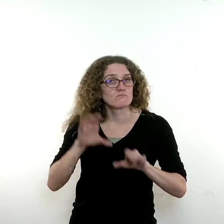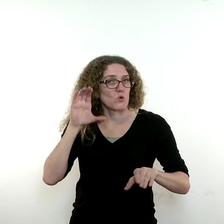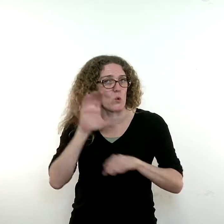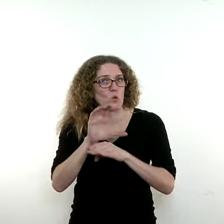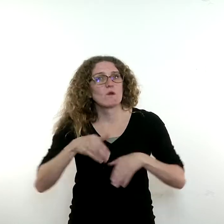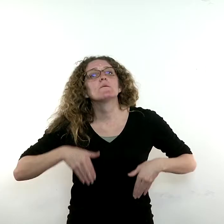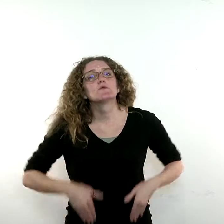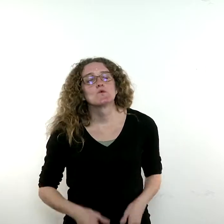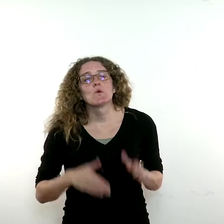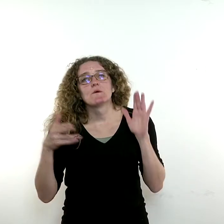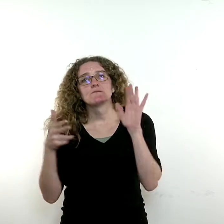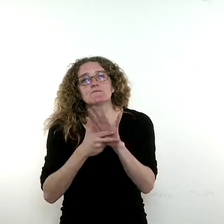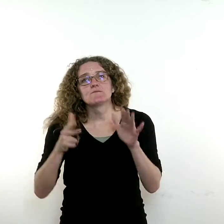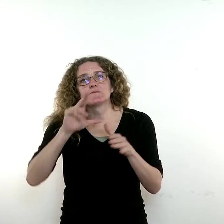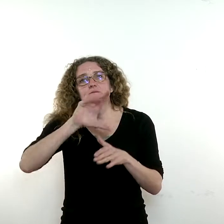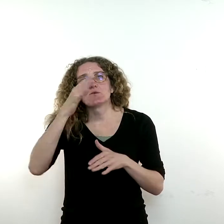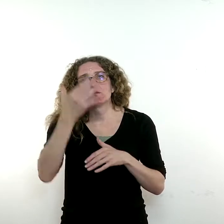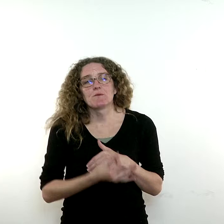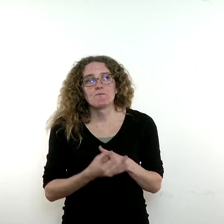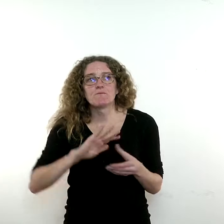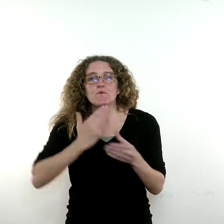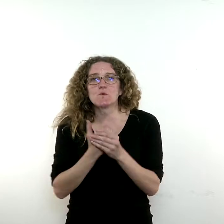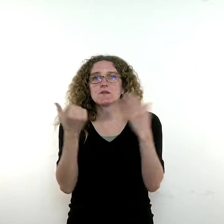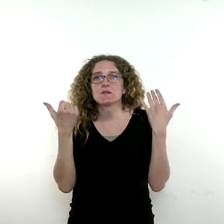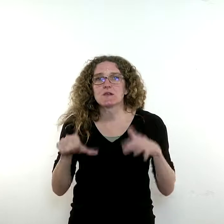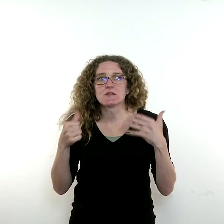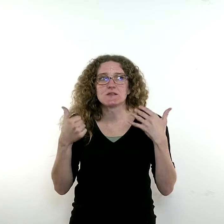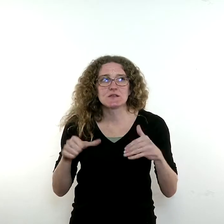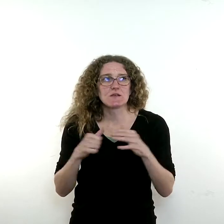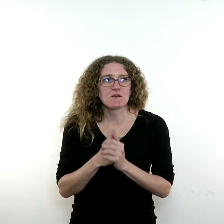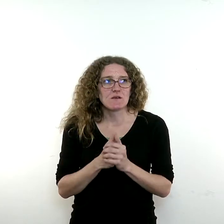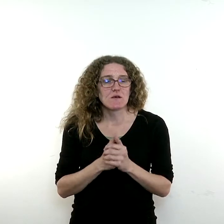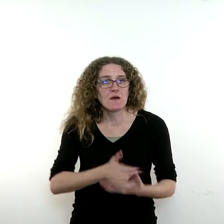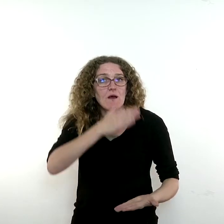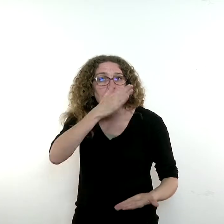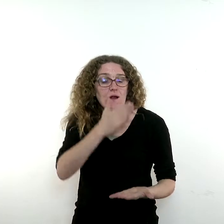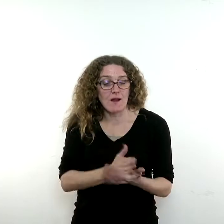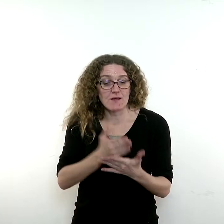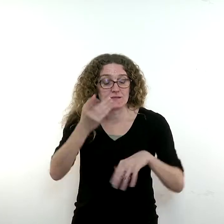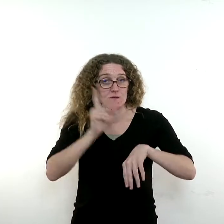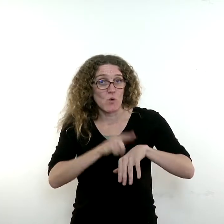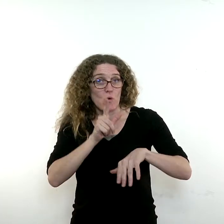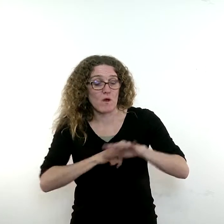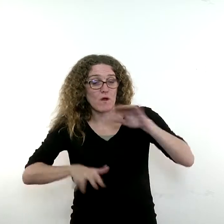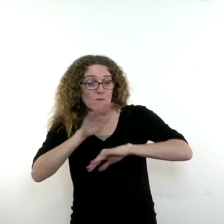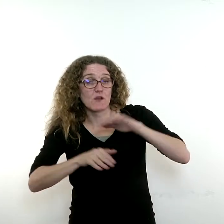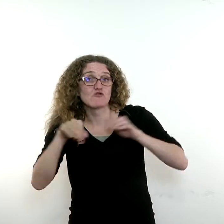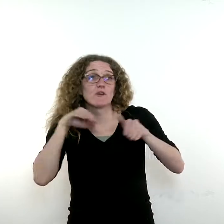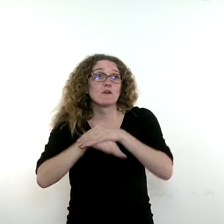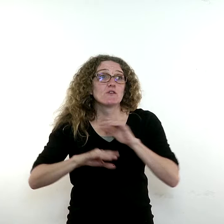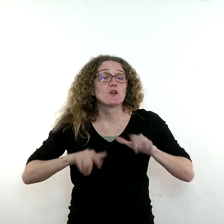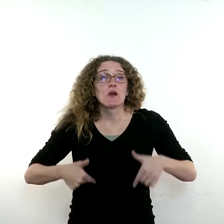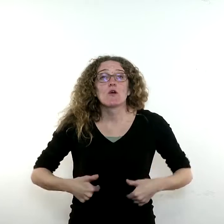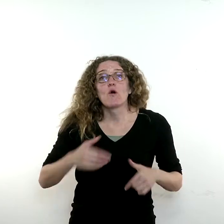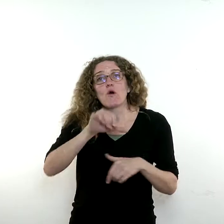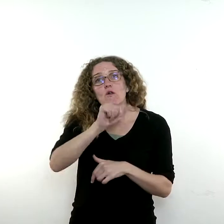Contre? Abstention? Adopté à l'unanimité. Affaire 16, classe à horaires aménagés, musique, école Gambetta et Auguste Comte, convention